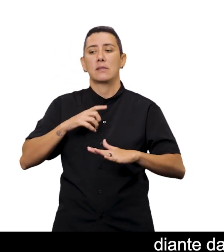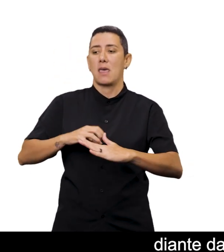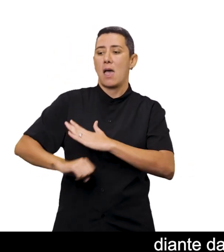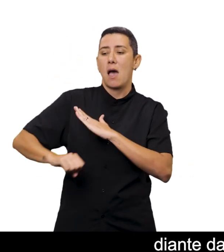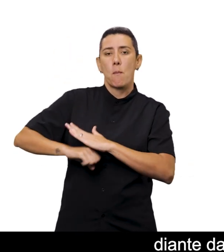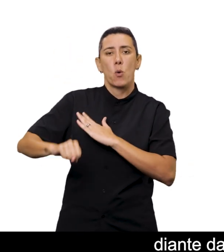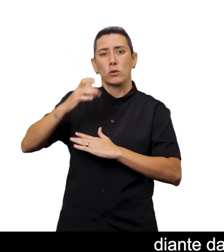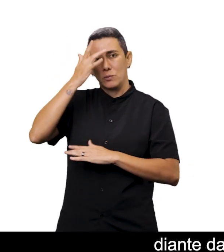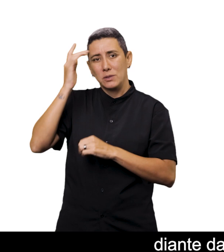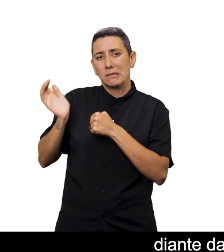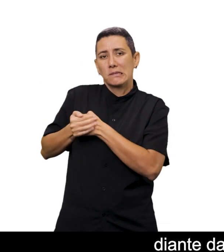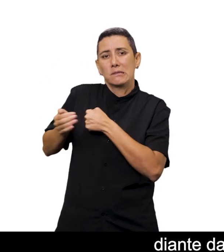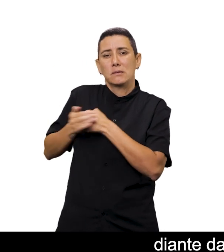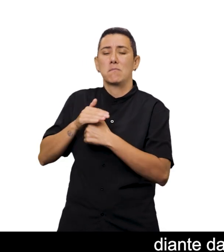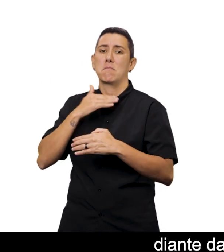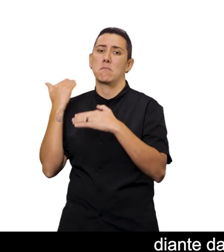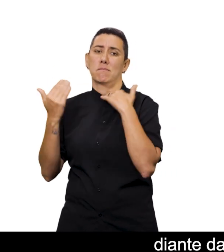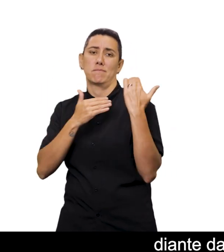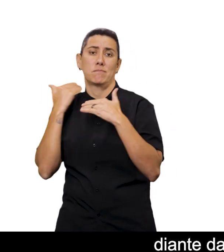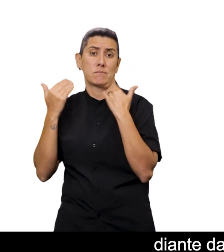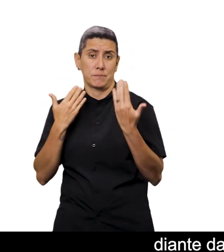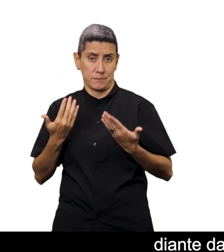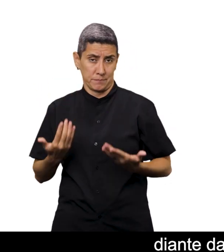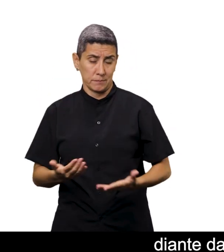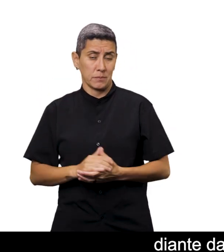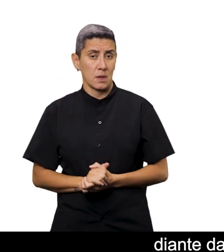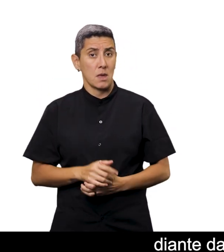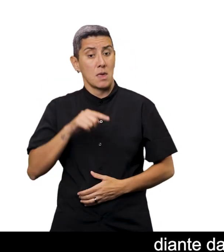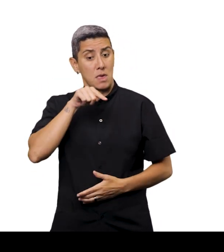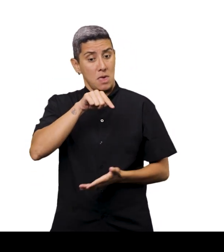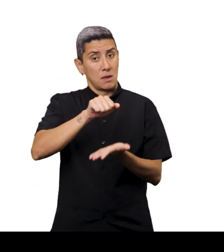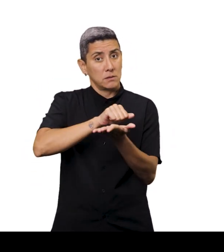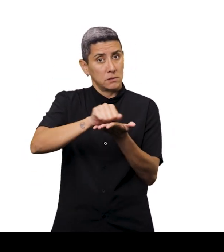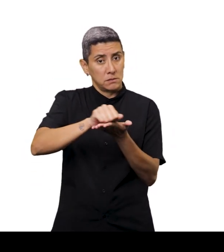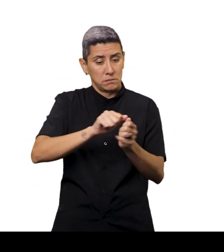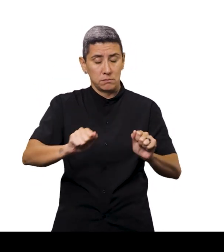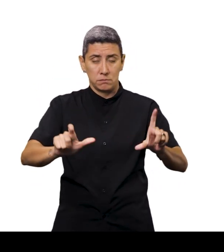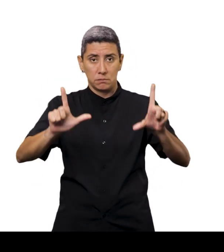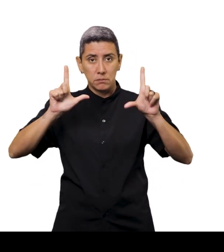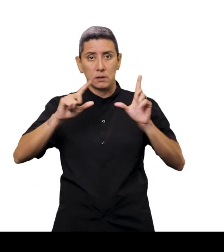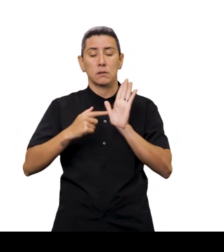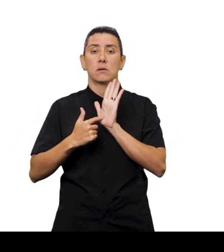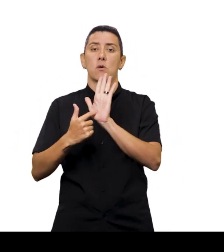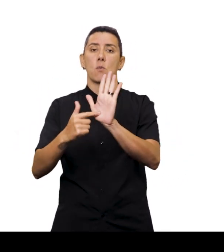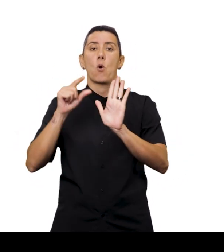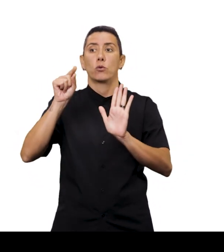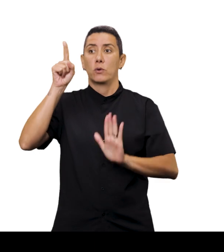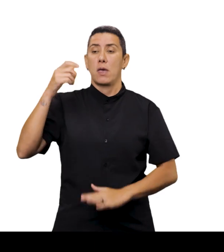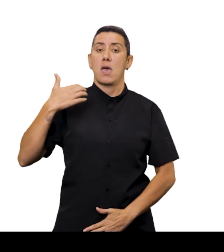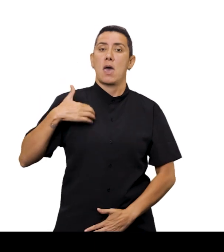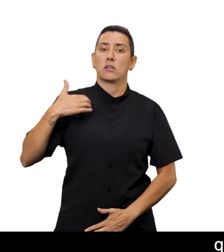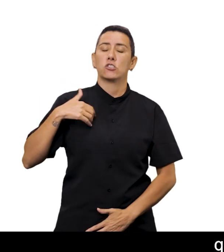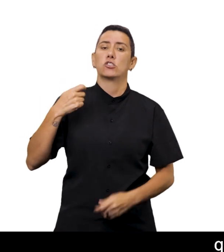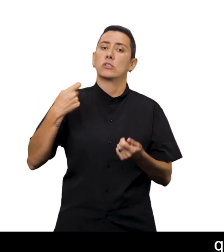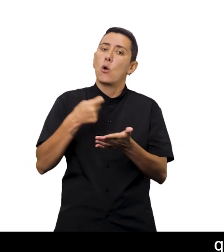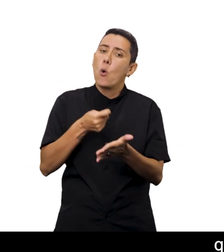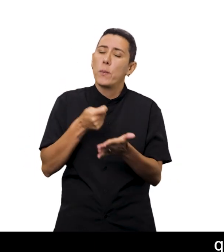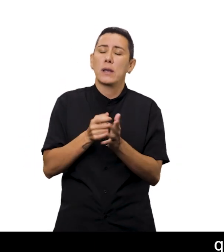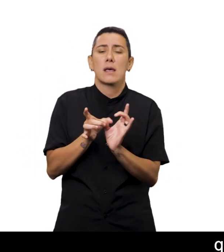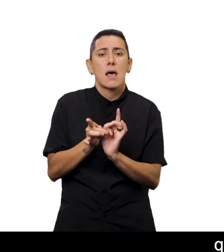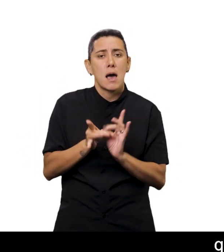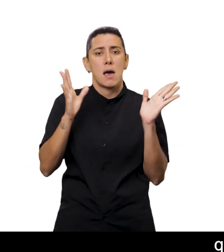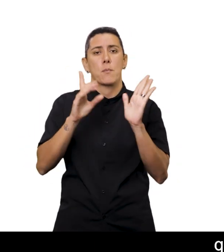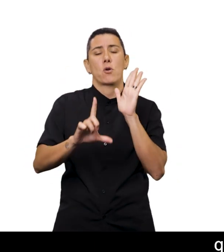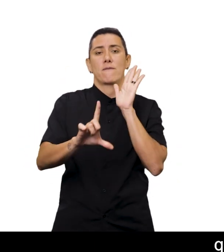corpos gestantes por causa de abortos clandestinos. Esta serigrafia lutou para exigir que o